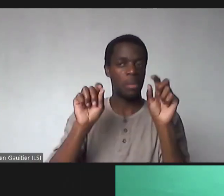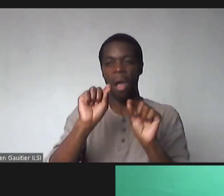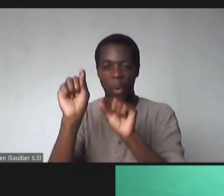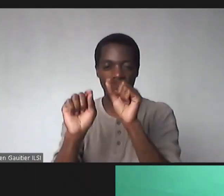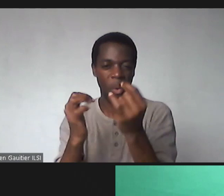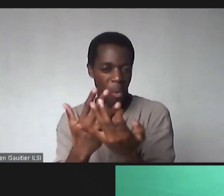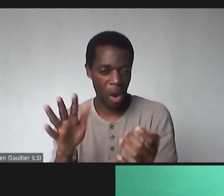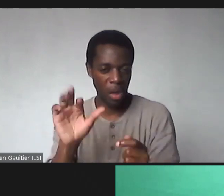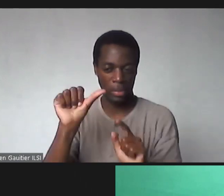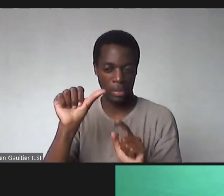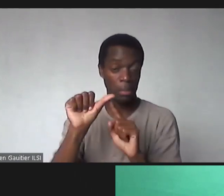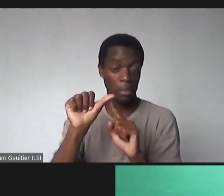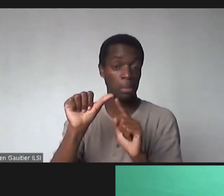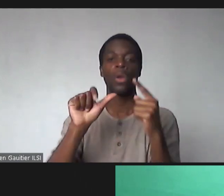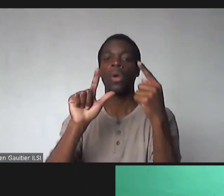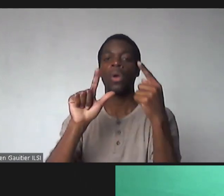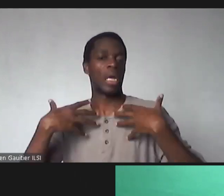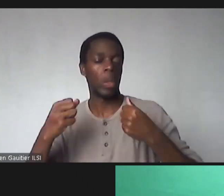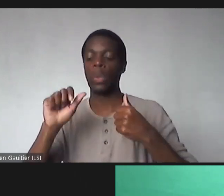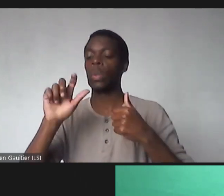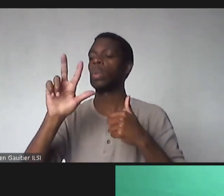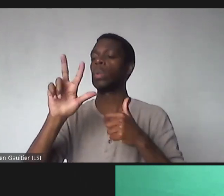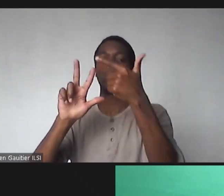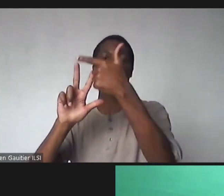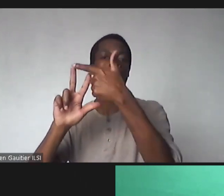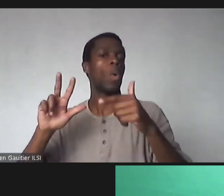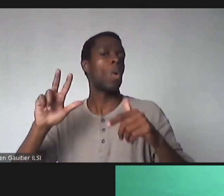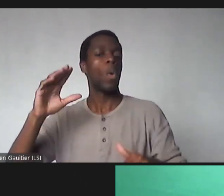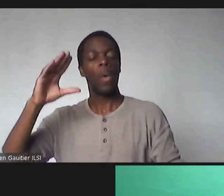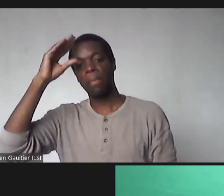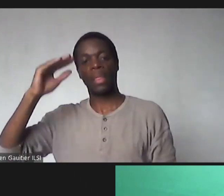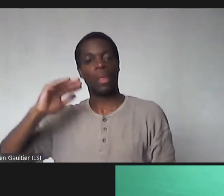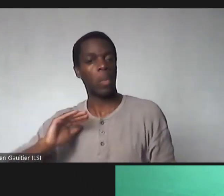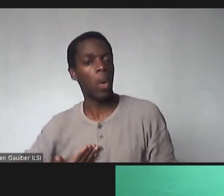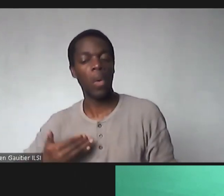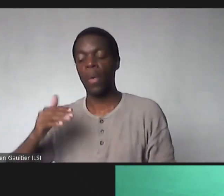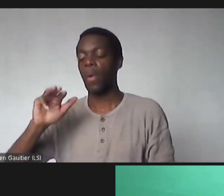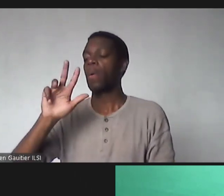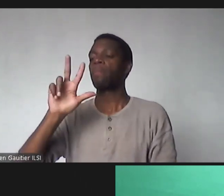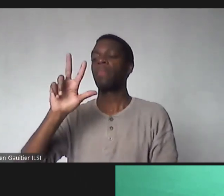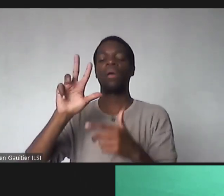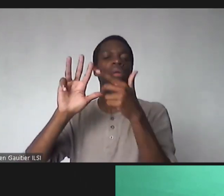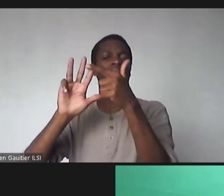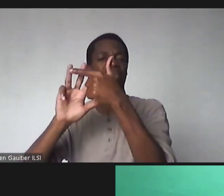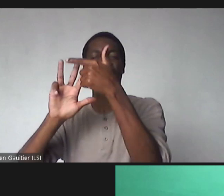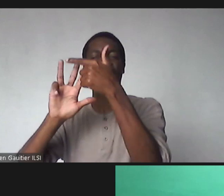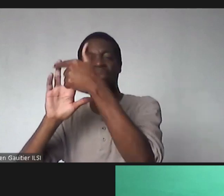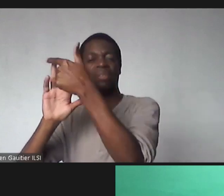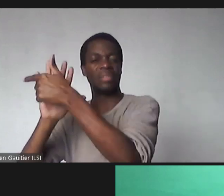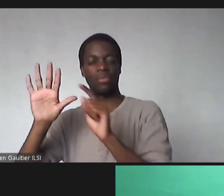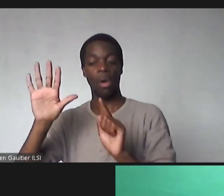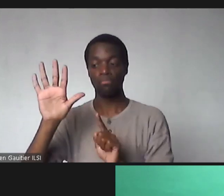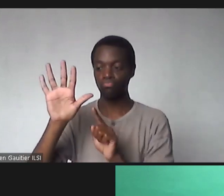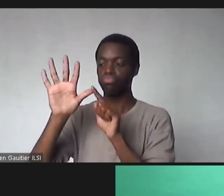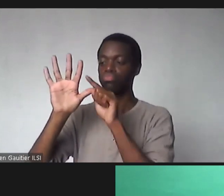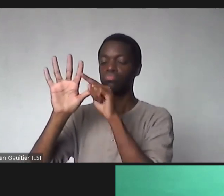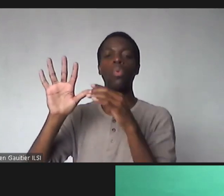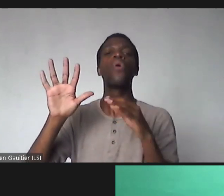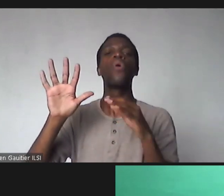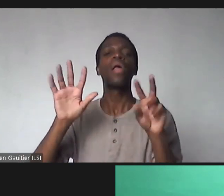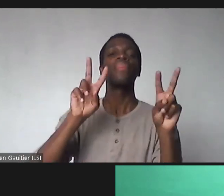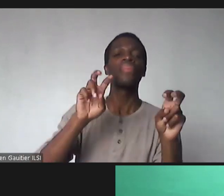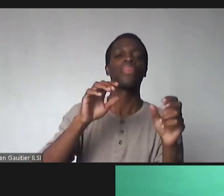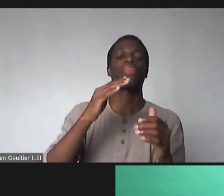o como género, es un tema que de la persona, y así que podemos hacer los cruzamientos entre la respuesta de esa persona y